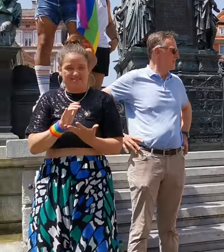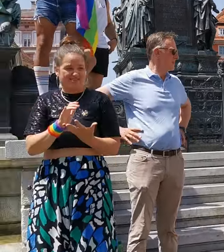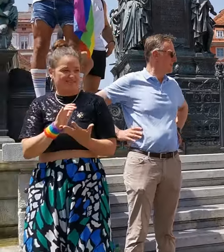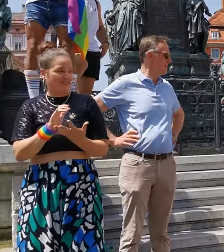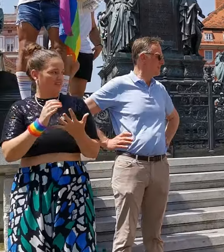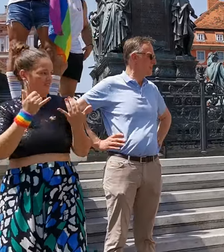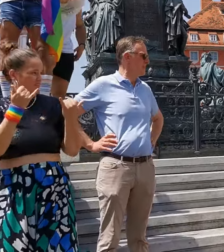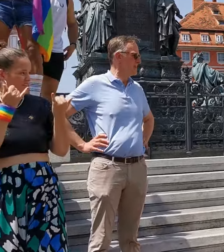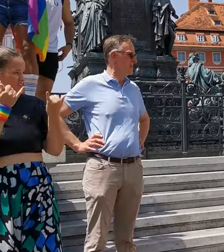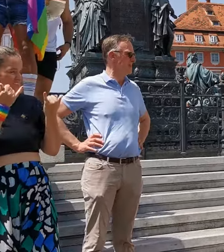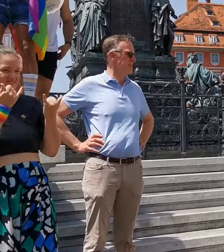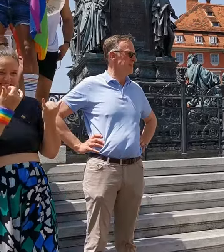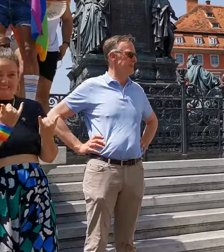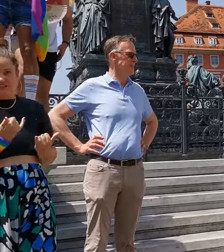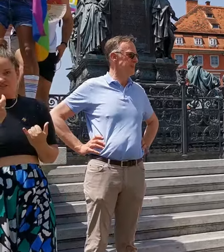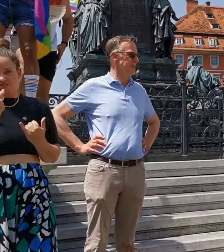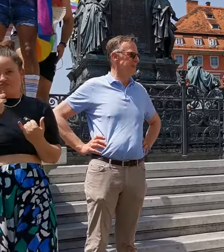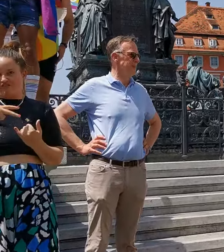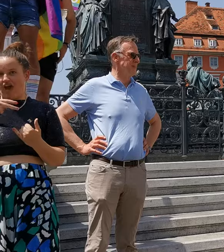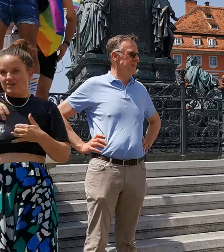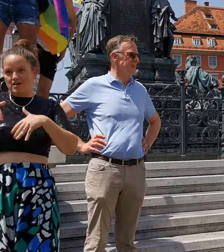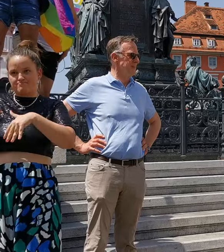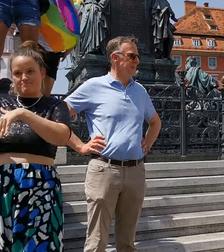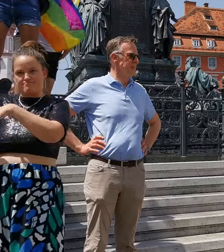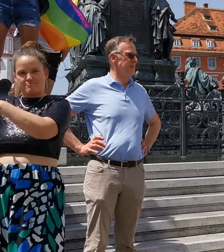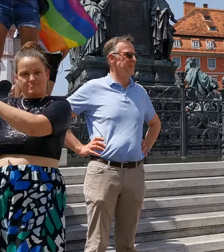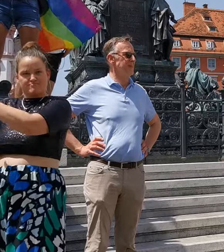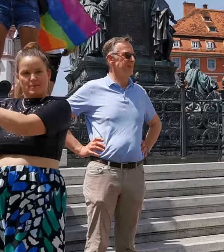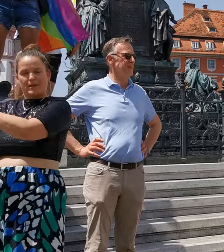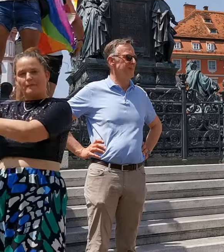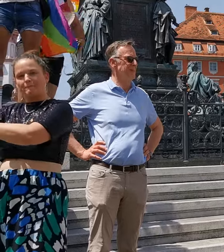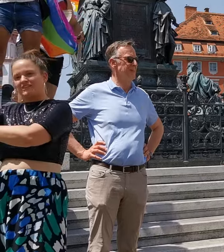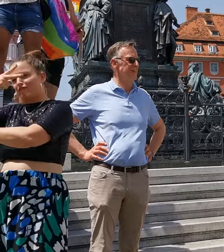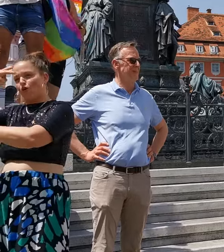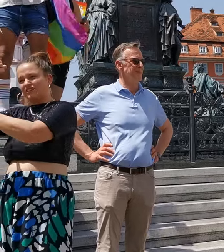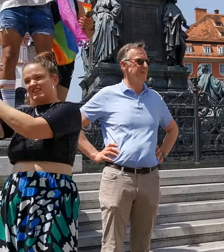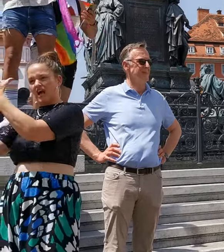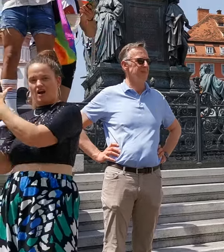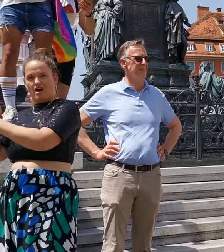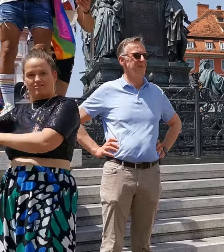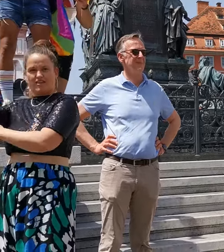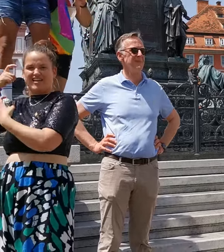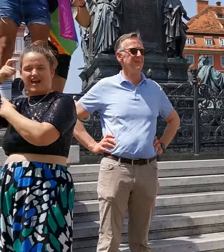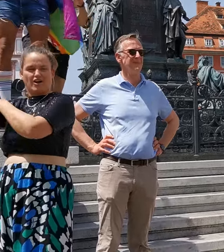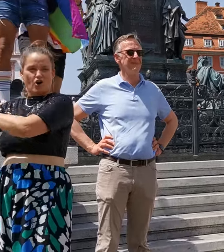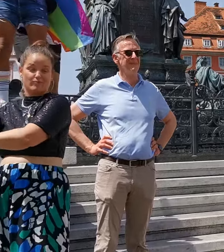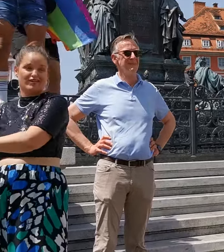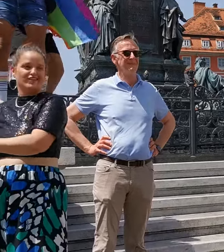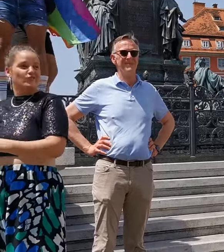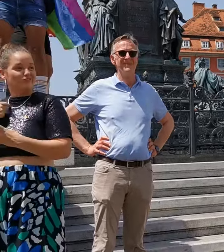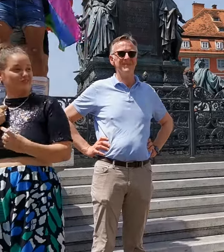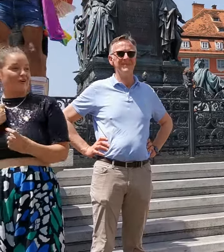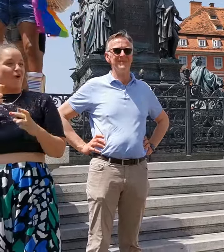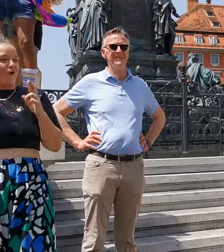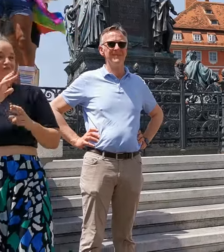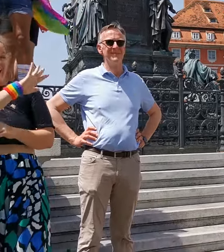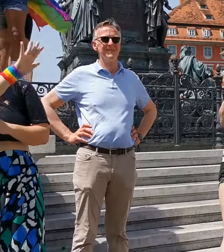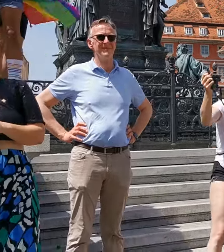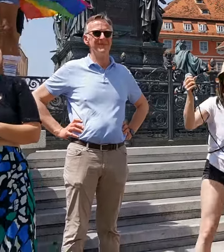jetzt wieder starten und hoffen, dass uns alle natürlich bis hin zum Volksgarten begleiten.